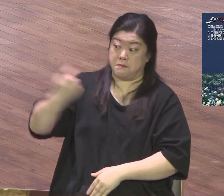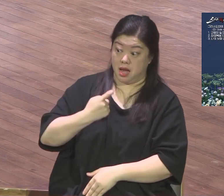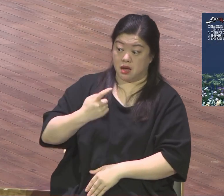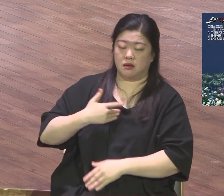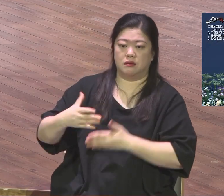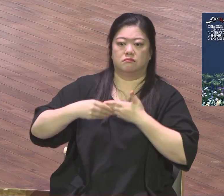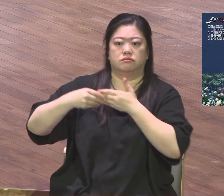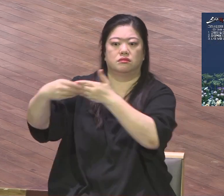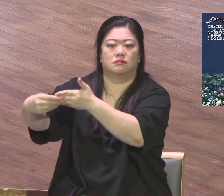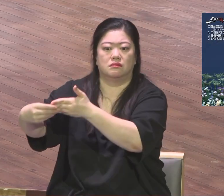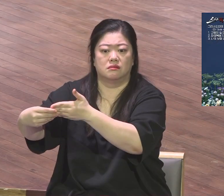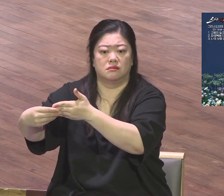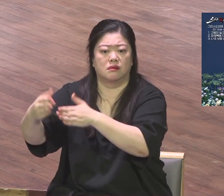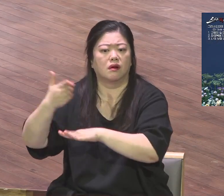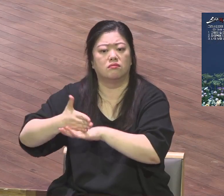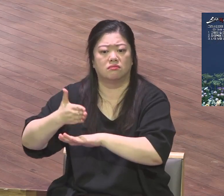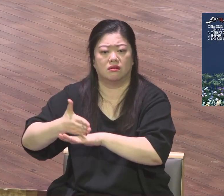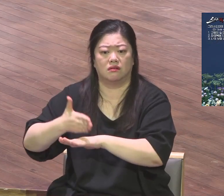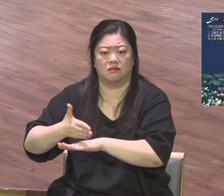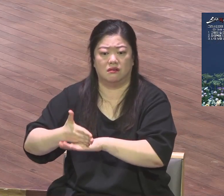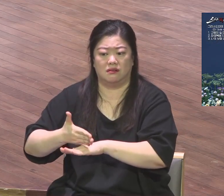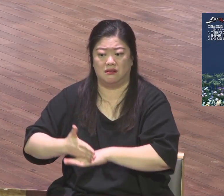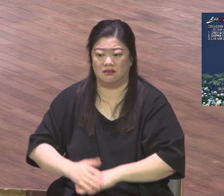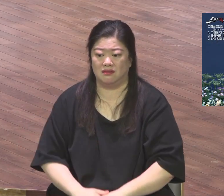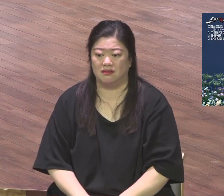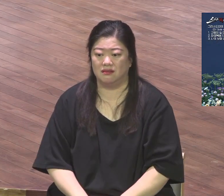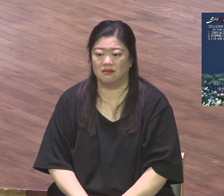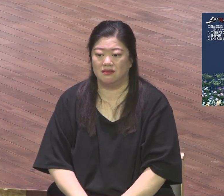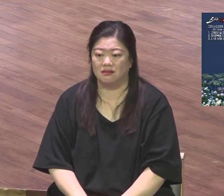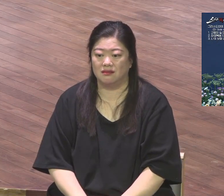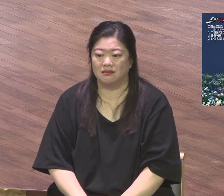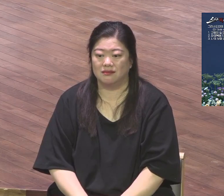않습니까? 네. 너무 멋져요.